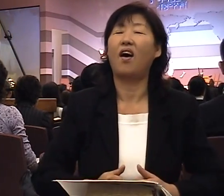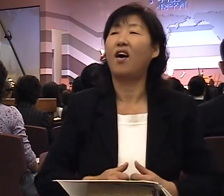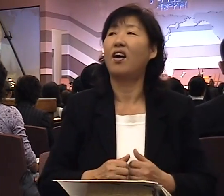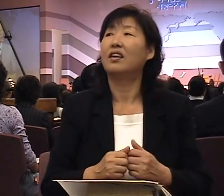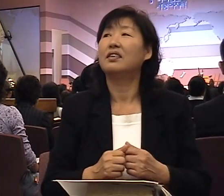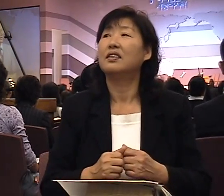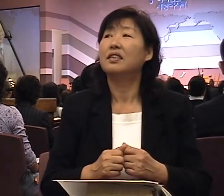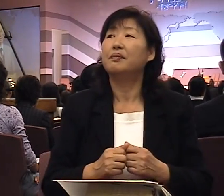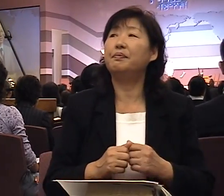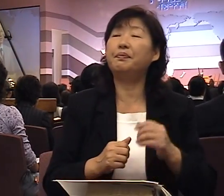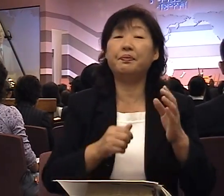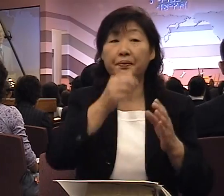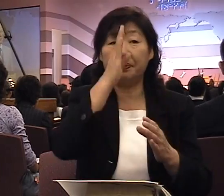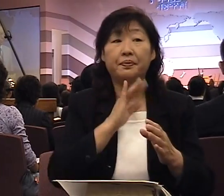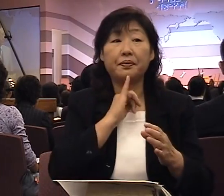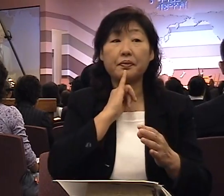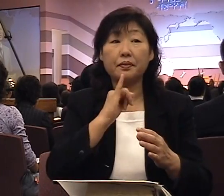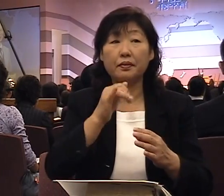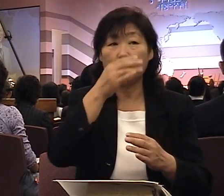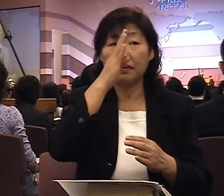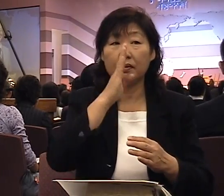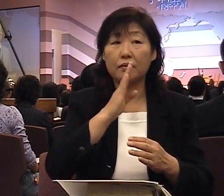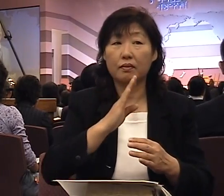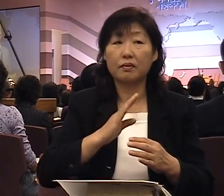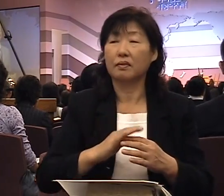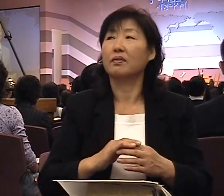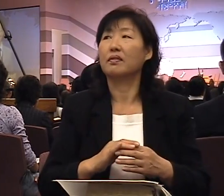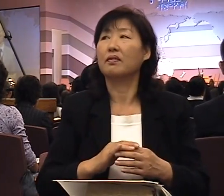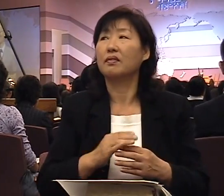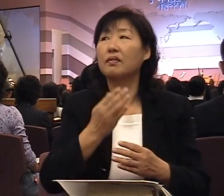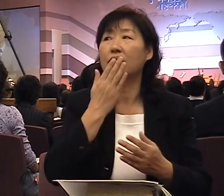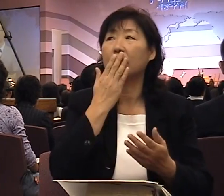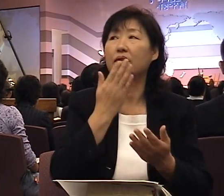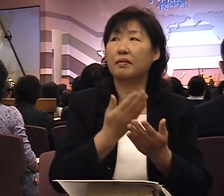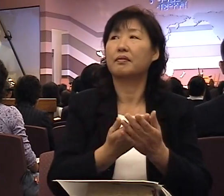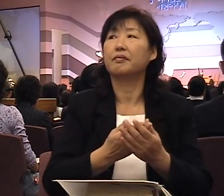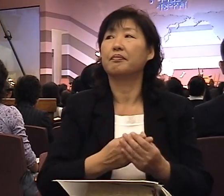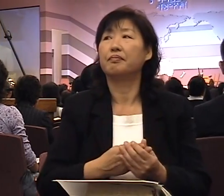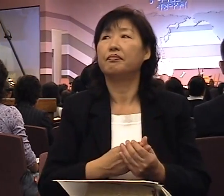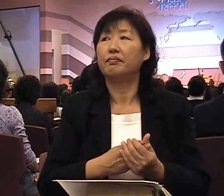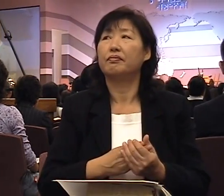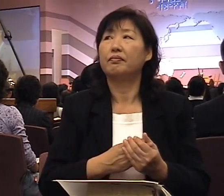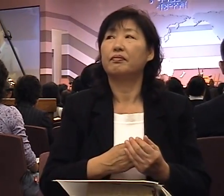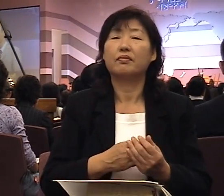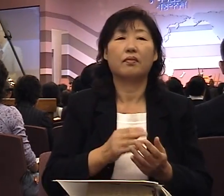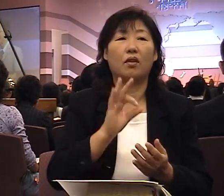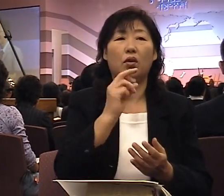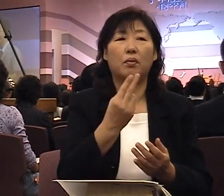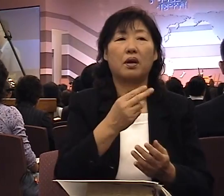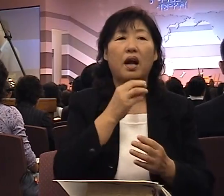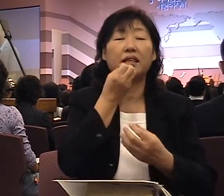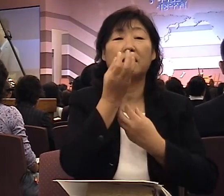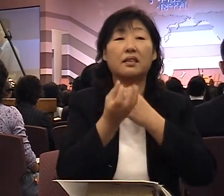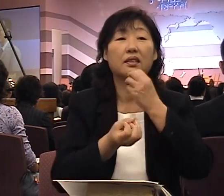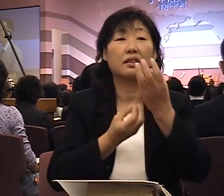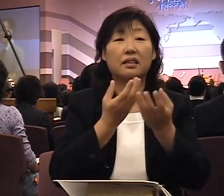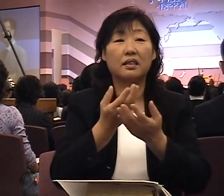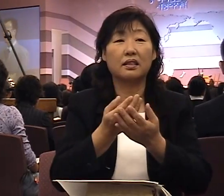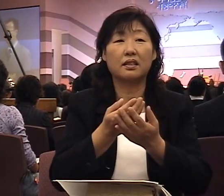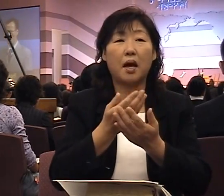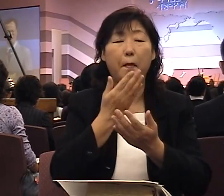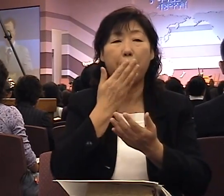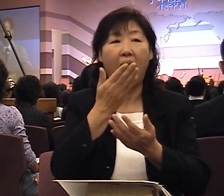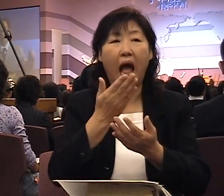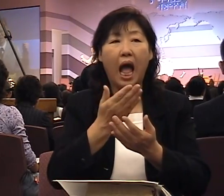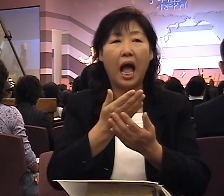말씀을 하시죠. Life is not good, but God is good. 요셉의 삶에서 이 간증이 가능해졌던 것입니다. 요셉의